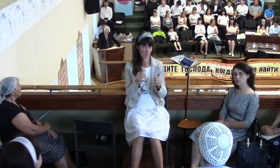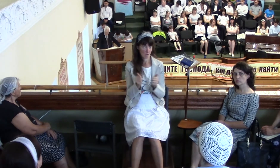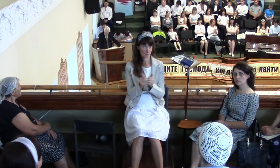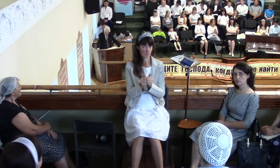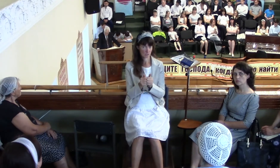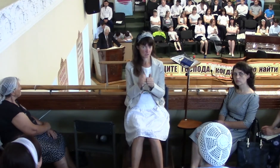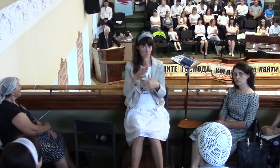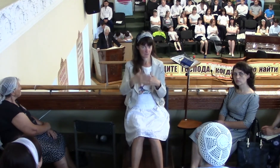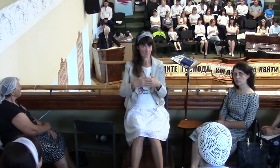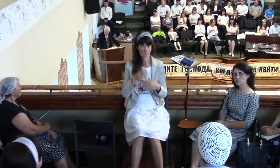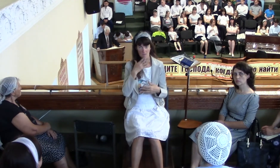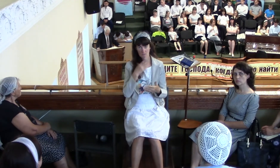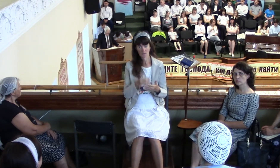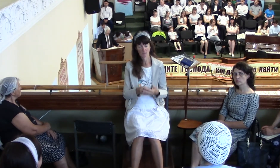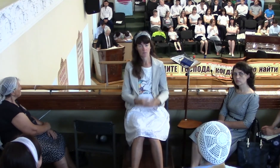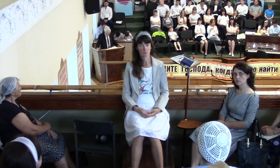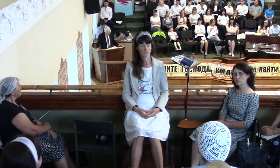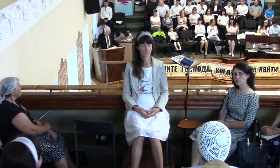себя, дорогие друзья.